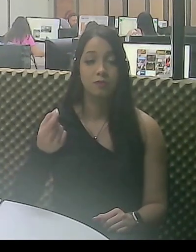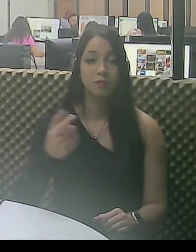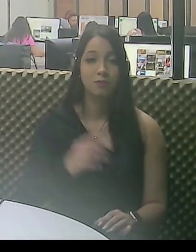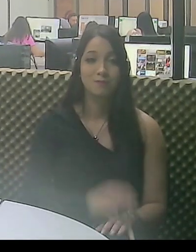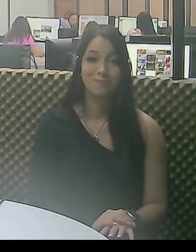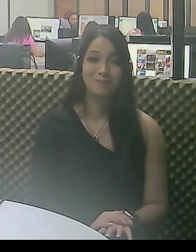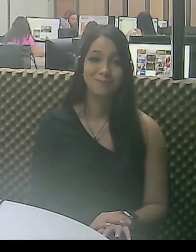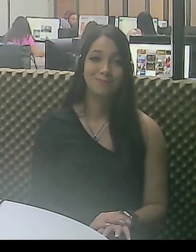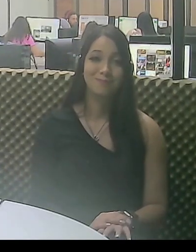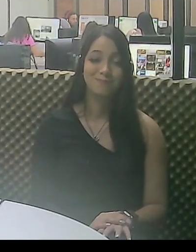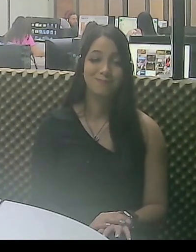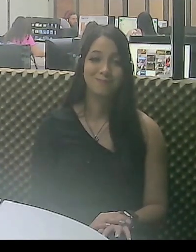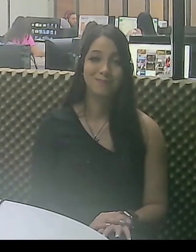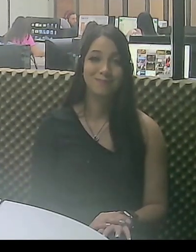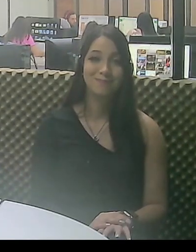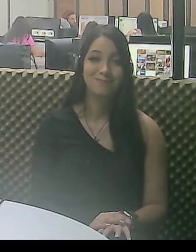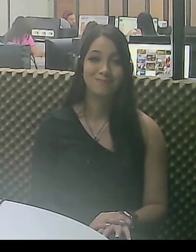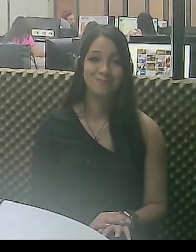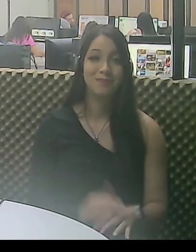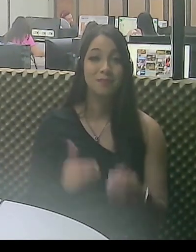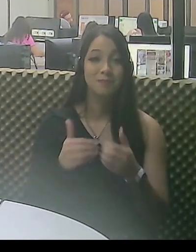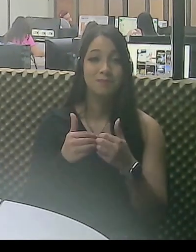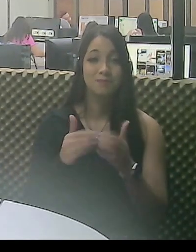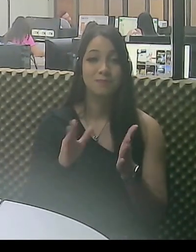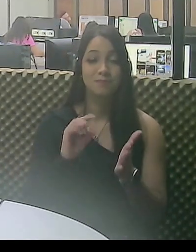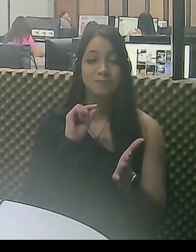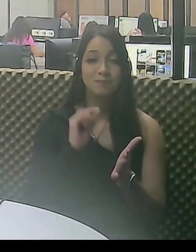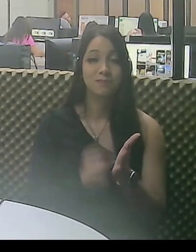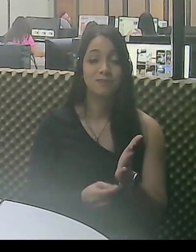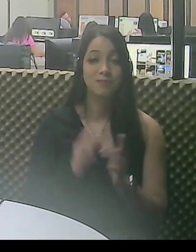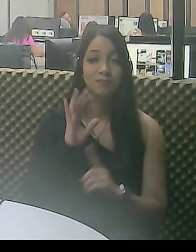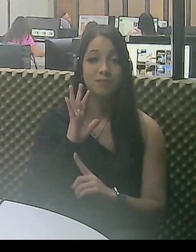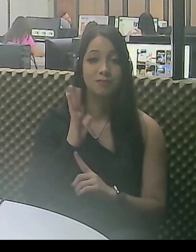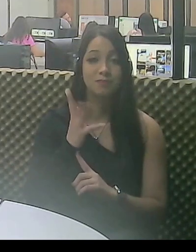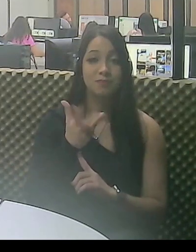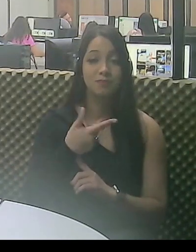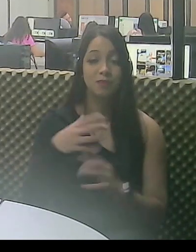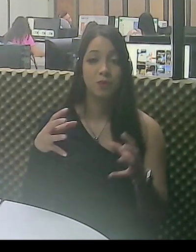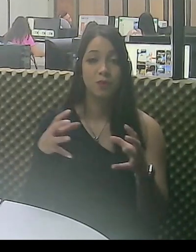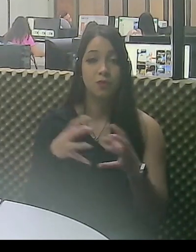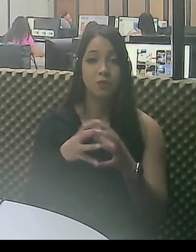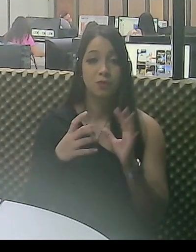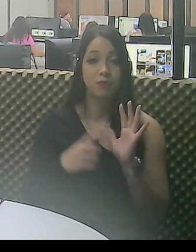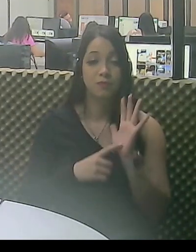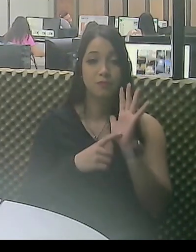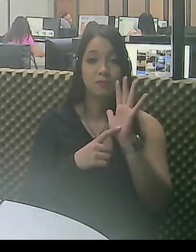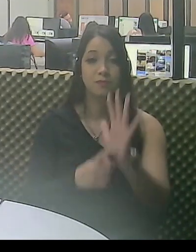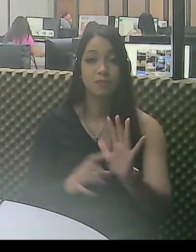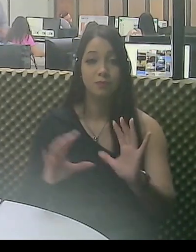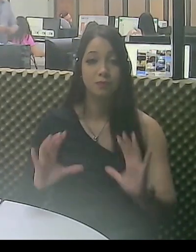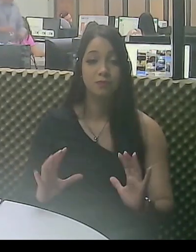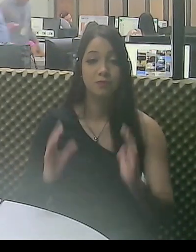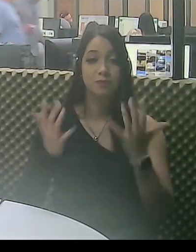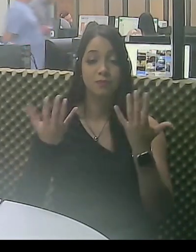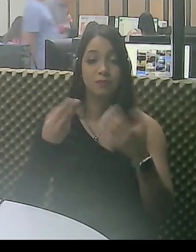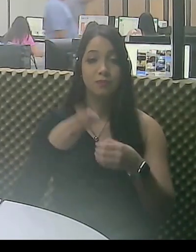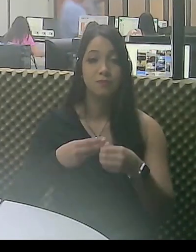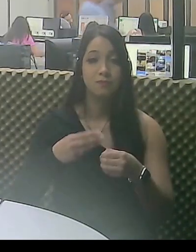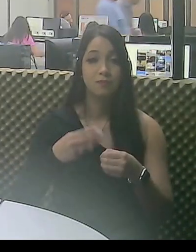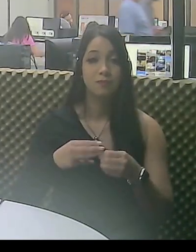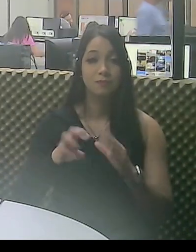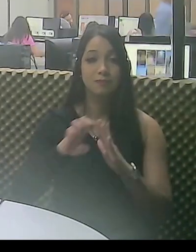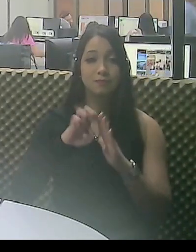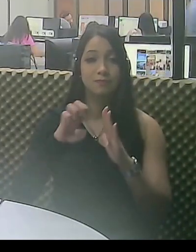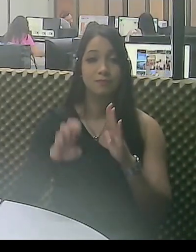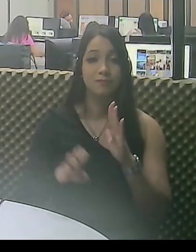99789-4420. Está aberto o credenciamento de artistas e grupos para apresentações em eventos municipais. O